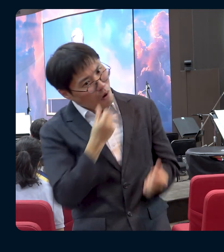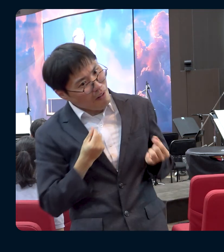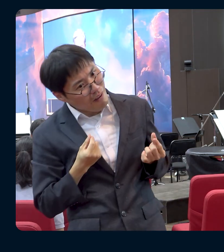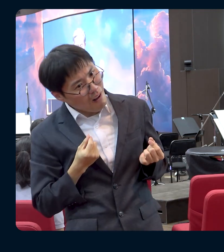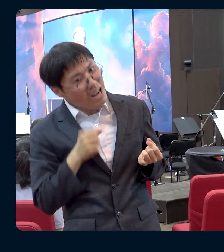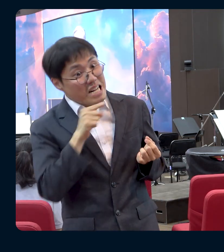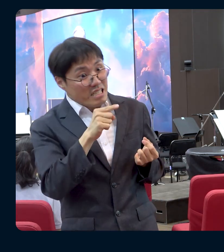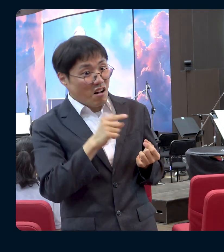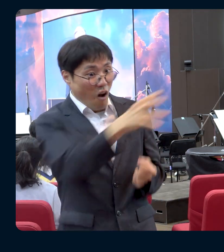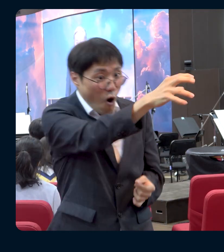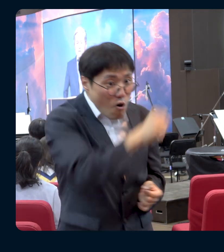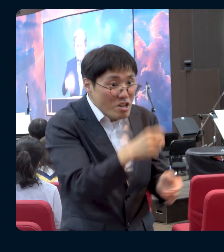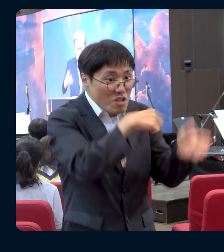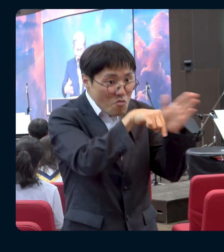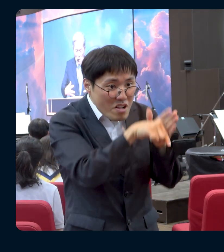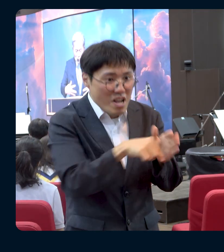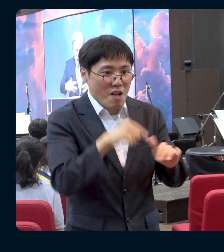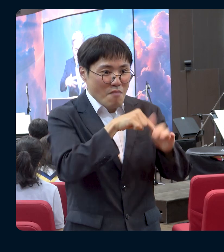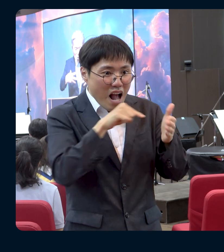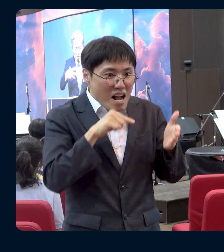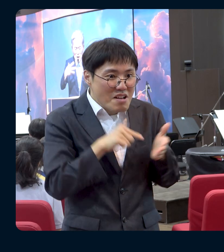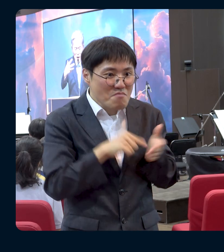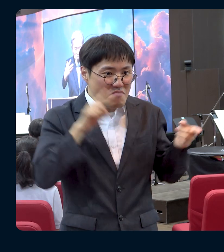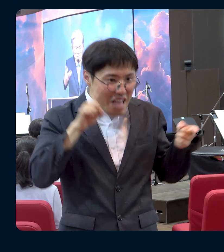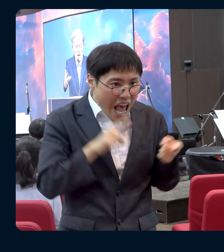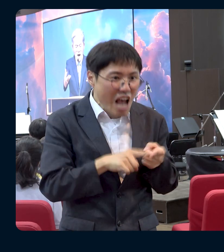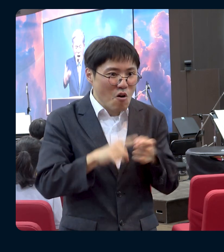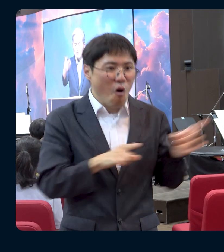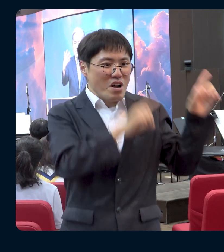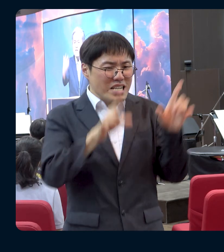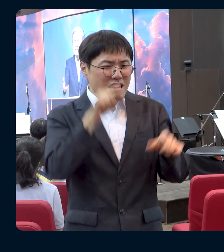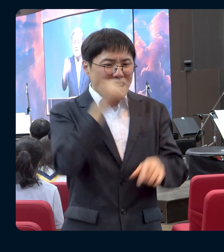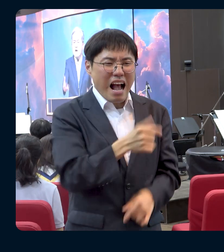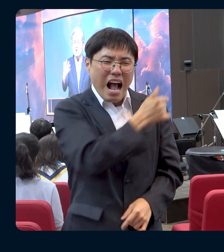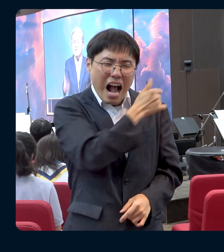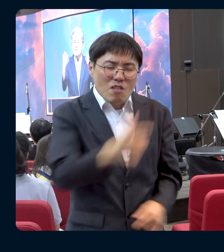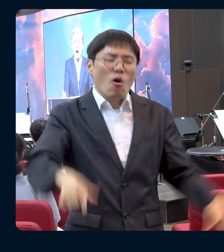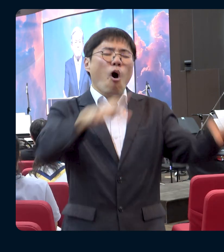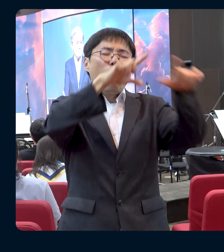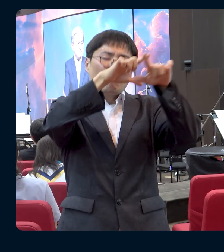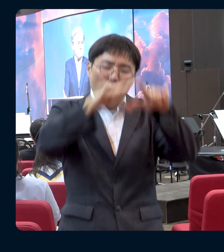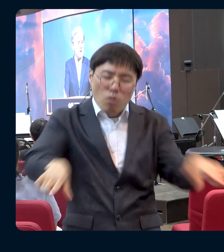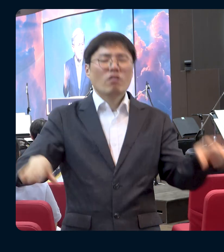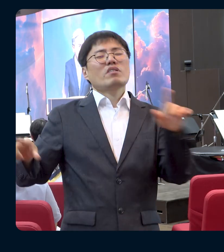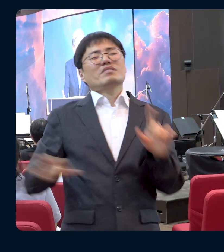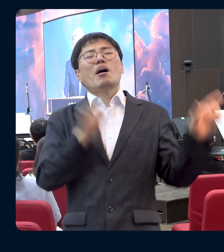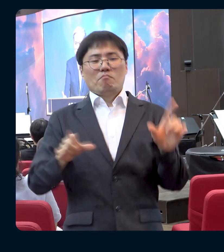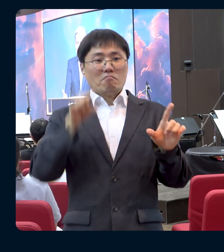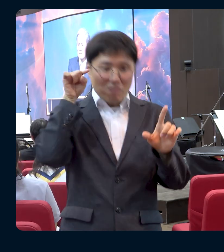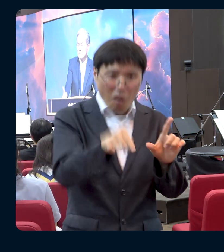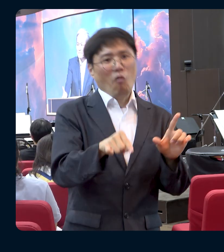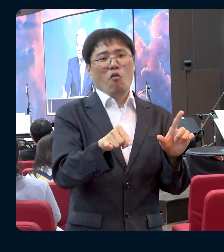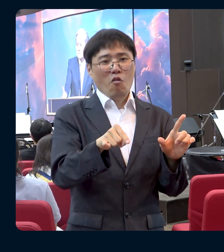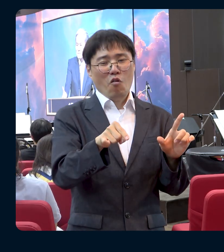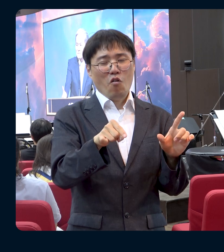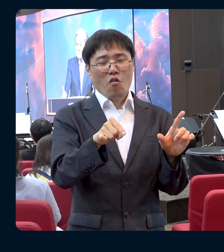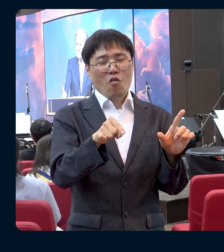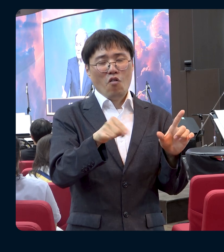만큼 탐스럽고 그것을 얻기 위해서 그 마음 그대로 살아가는 아주 일상적인 삶.